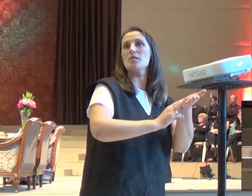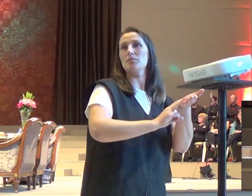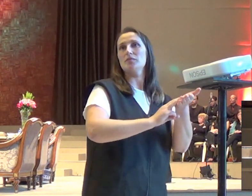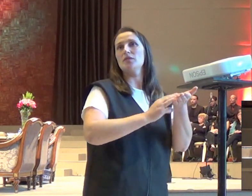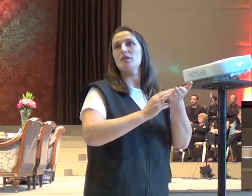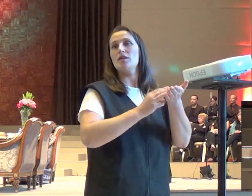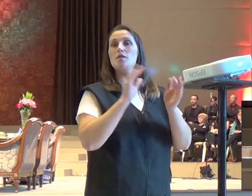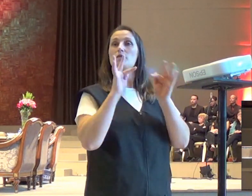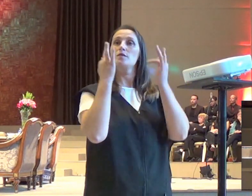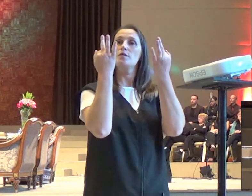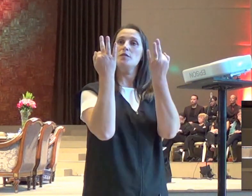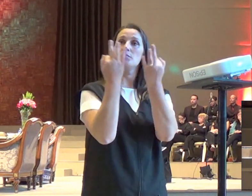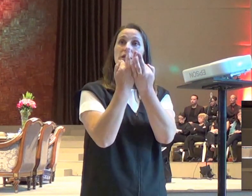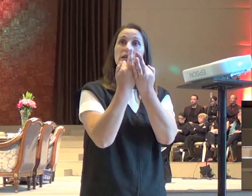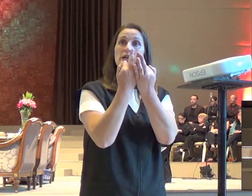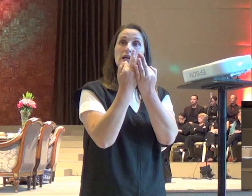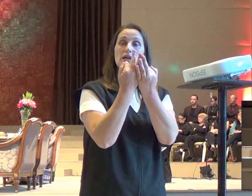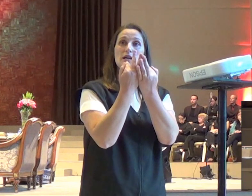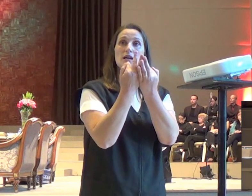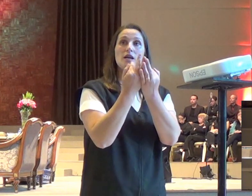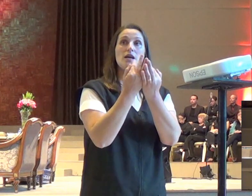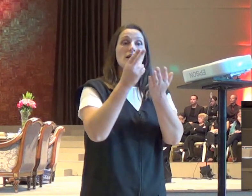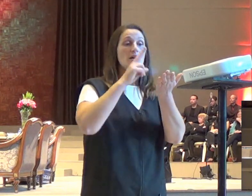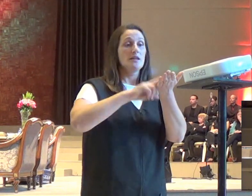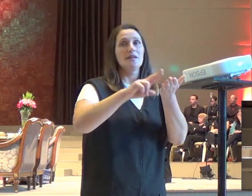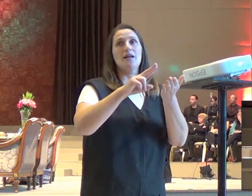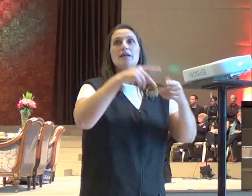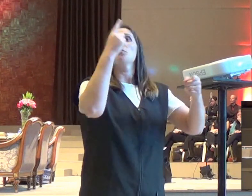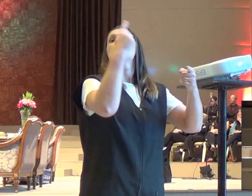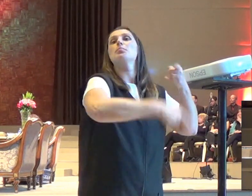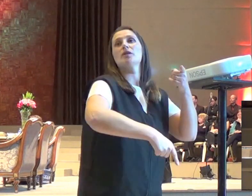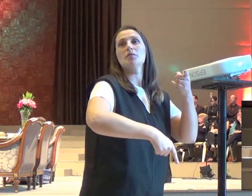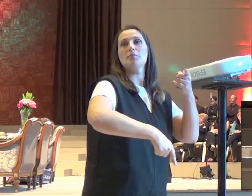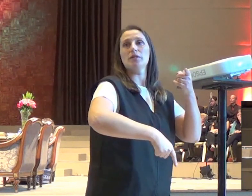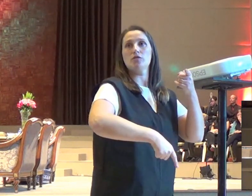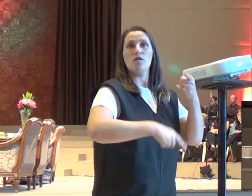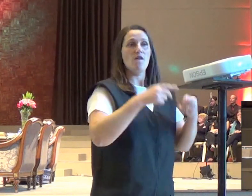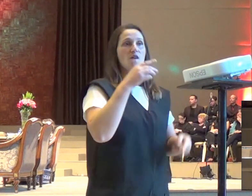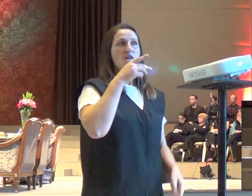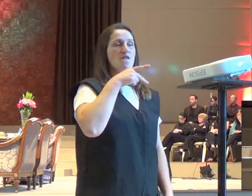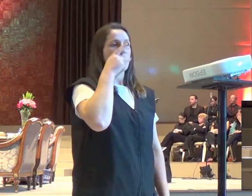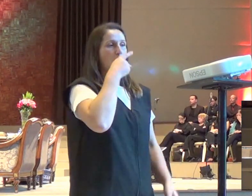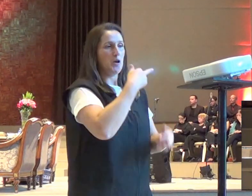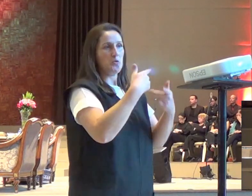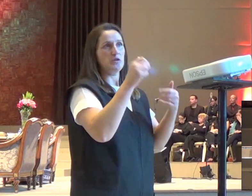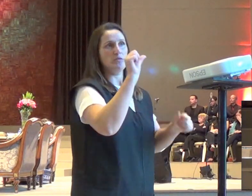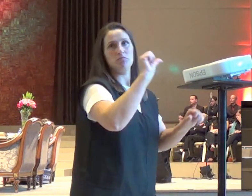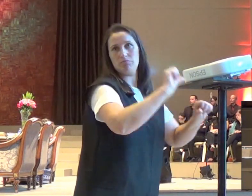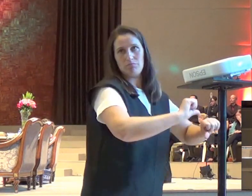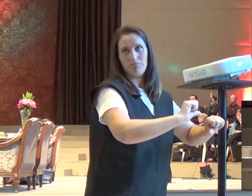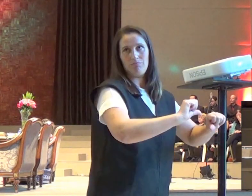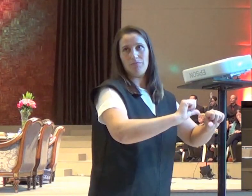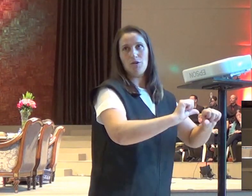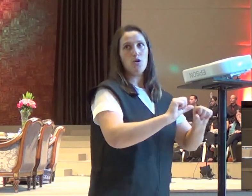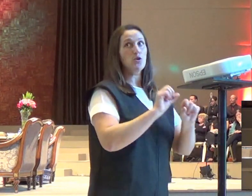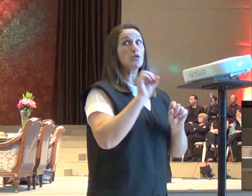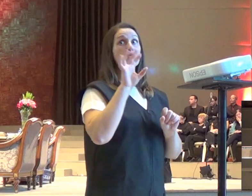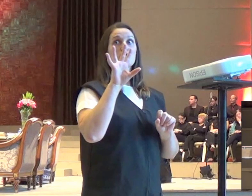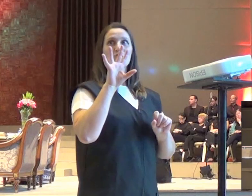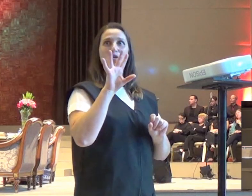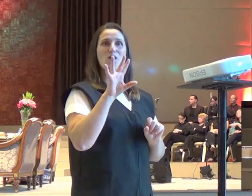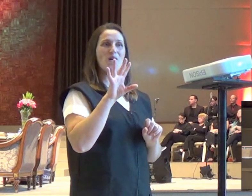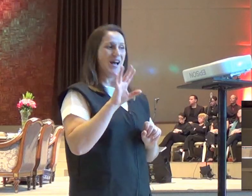nessa carta era proibido criticar, só podia elogiar, bom,